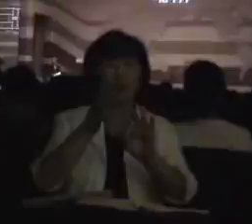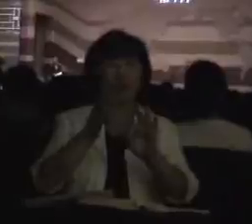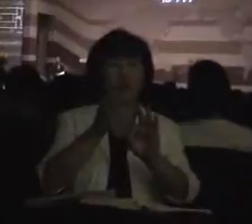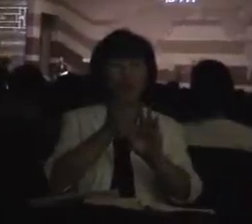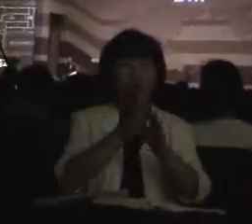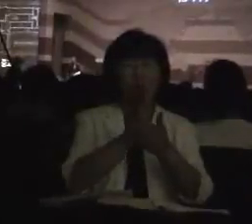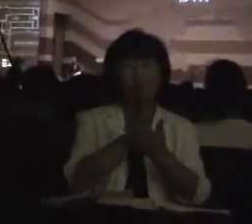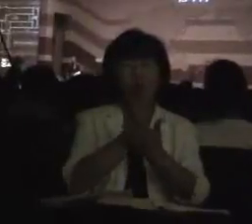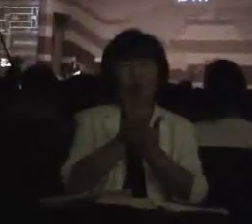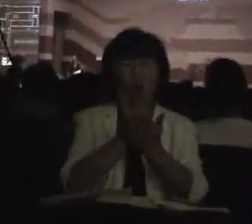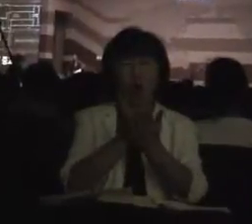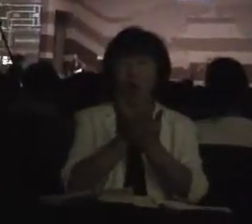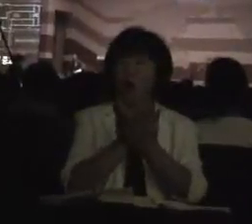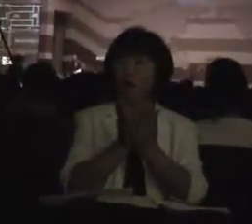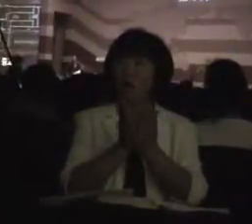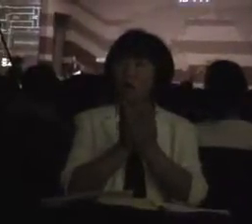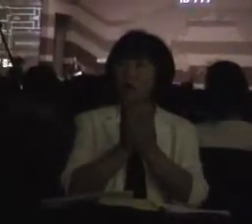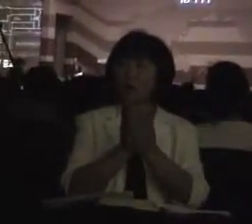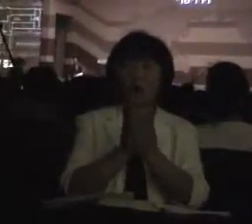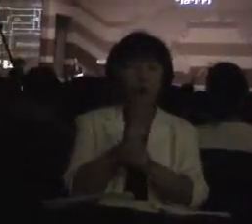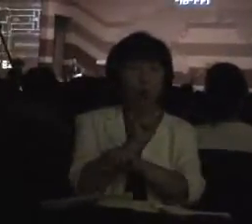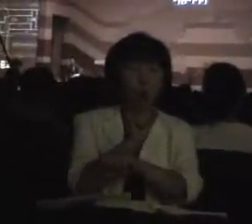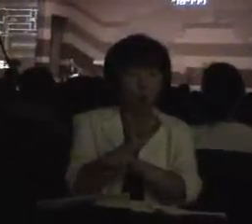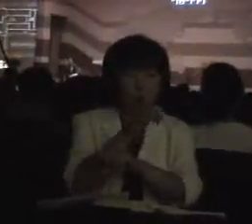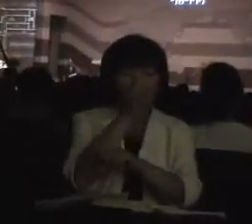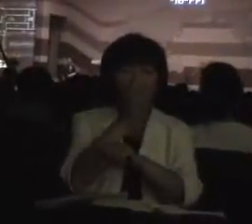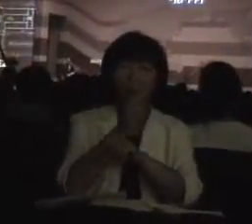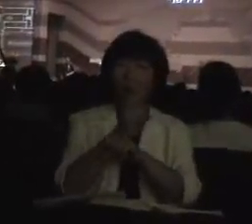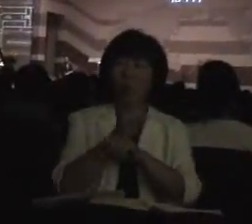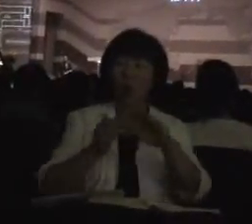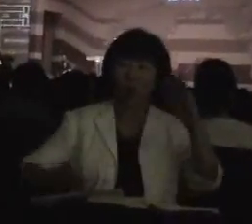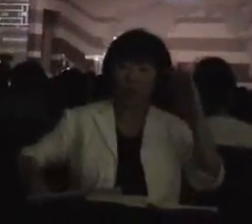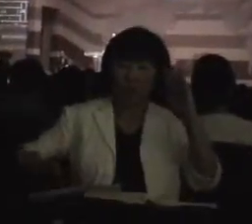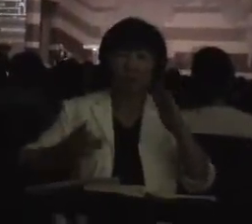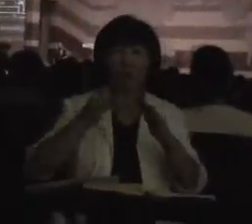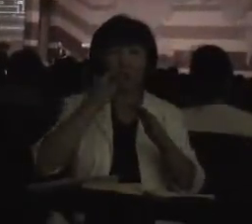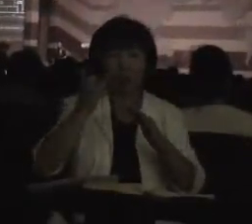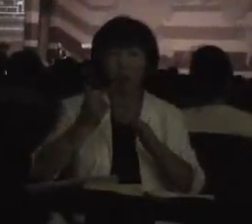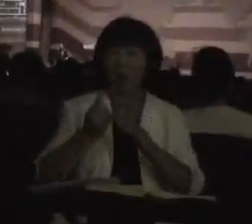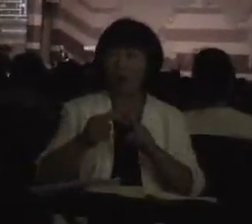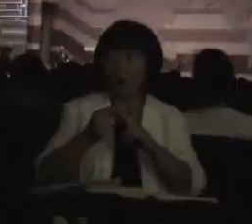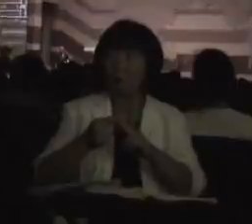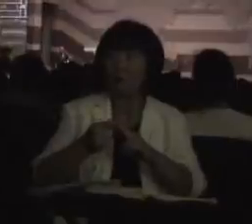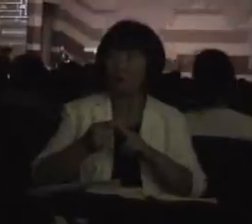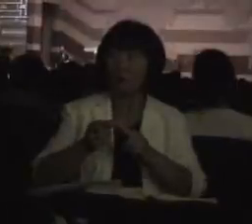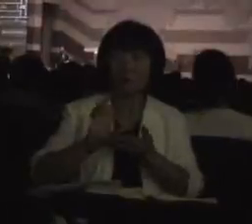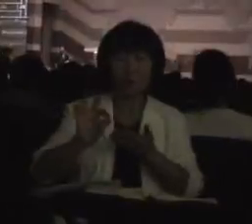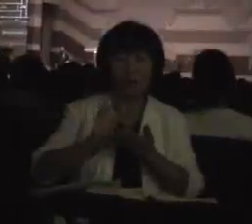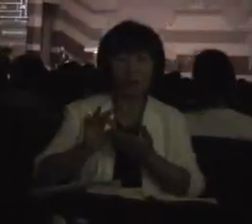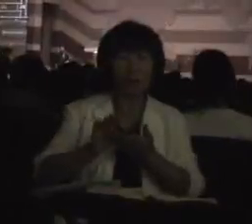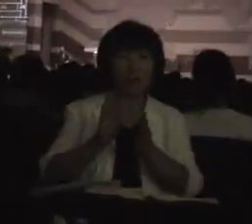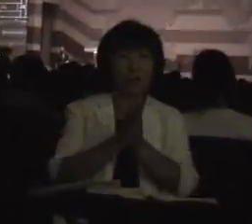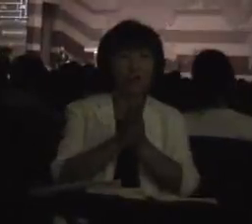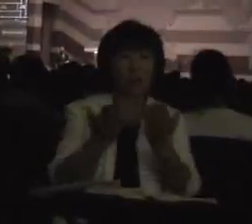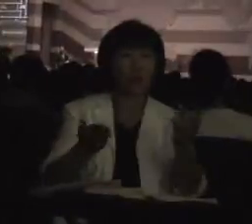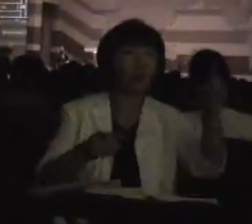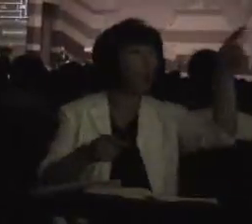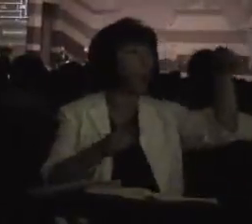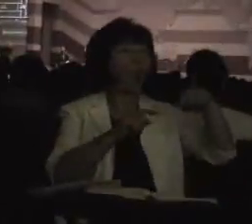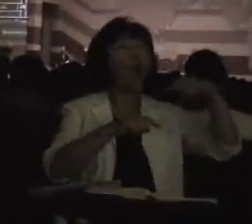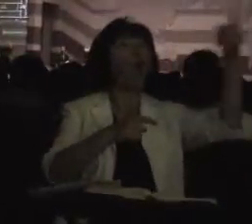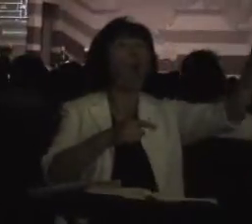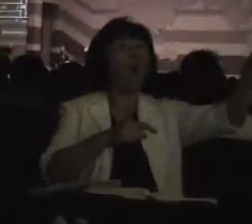있으면서 특별히 모든 학생들과 부모들이 같이 사용할 수 있는 라이브러리가 있고, 또한